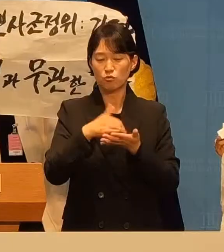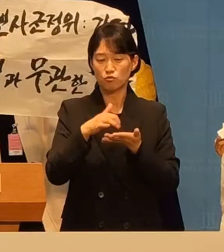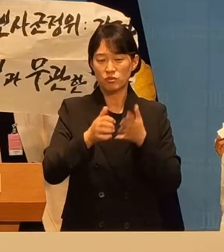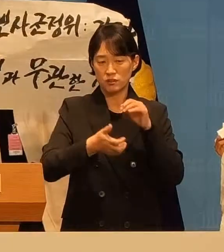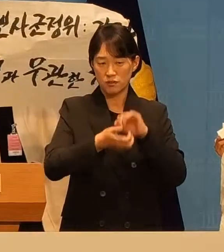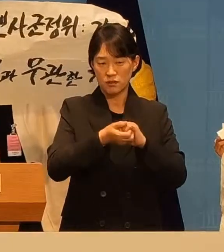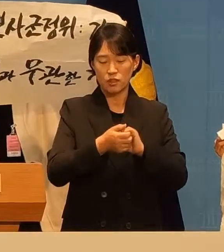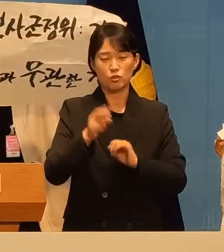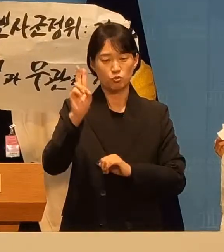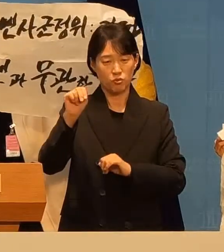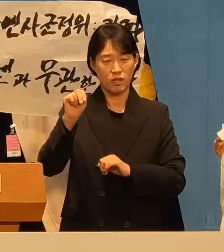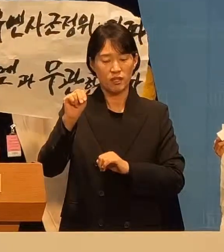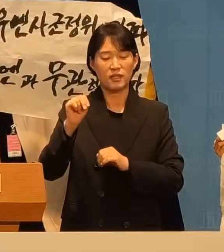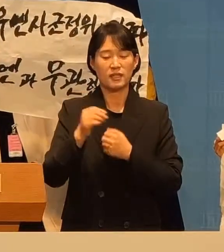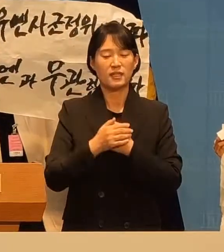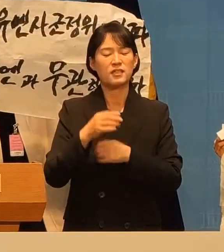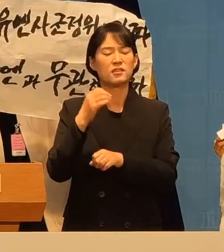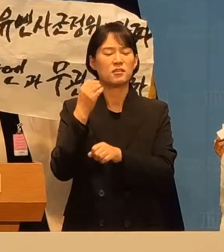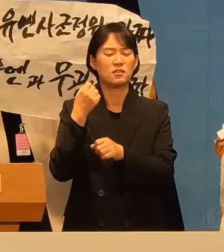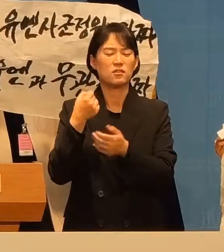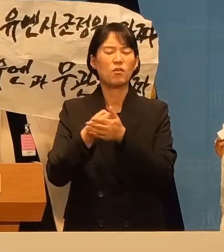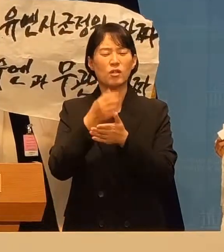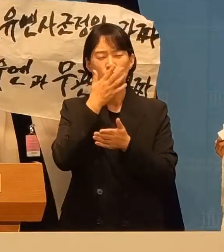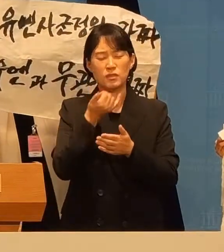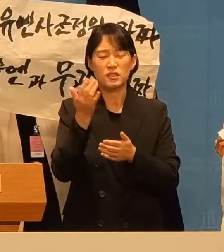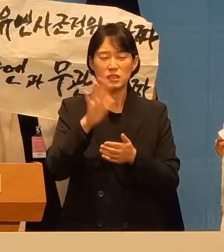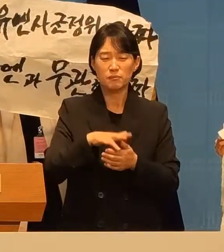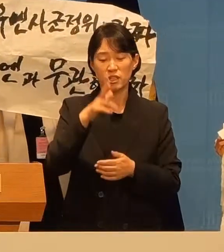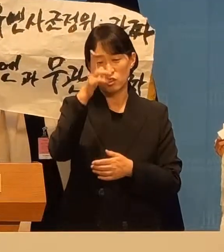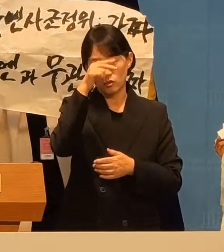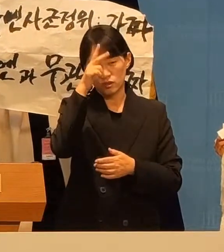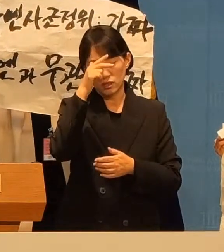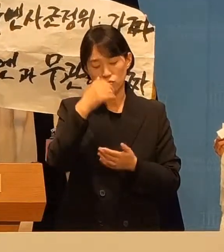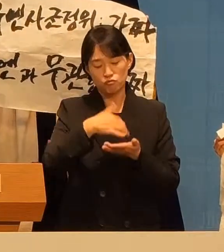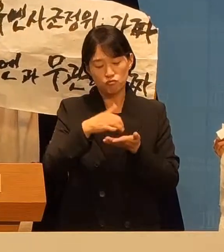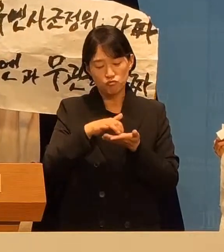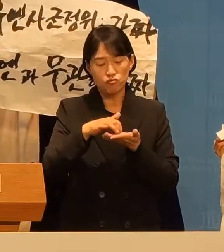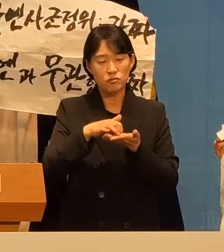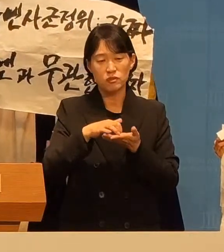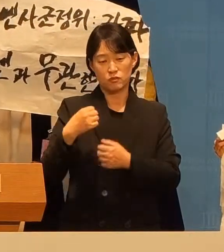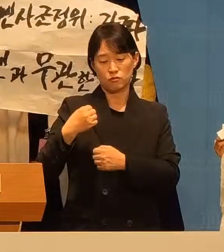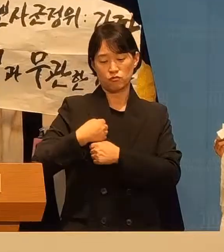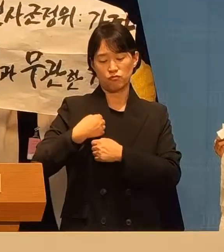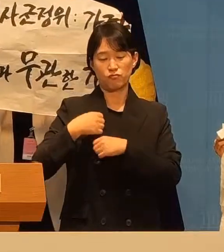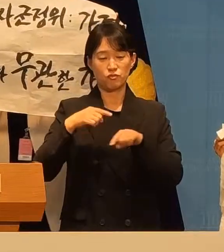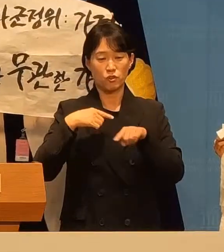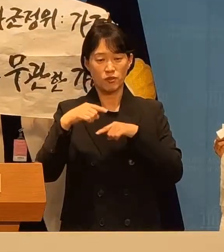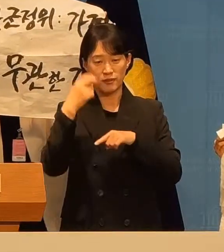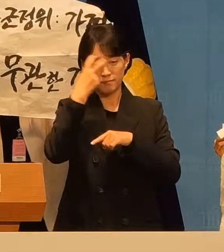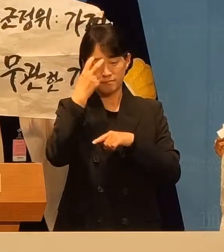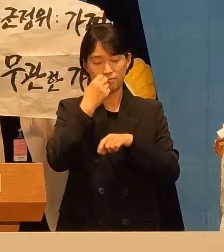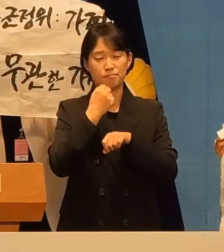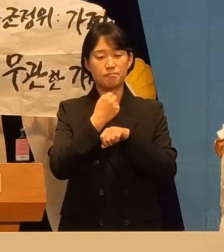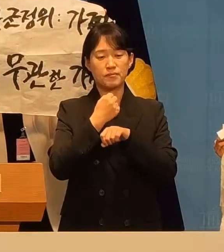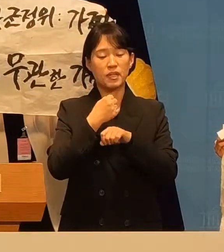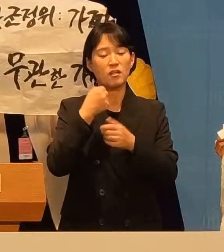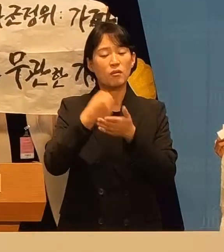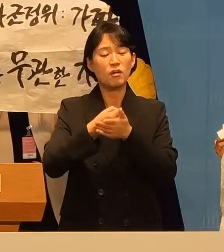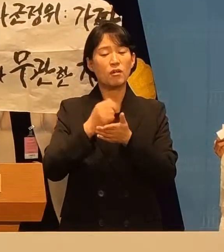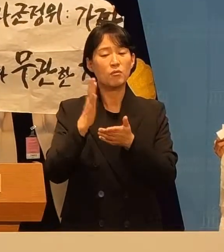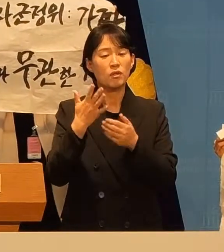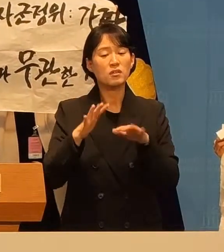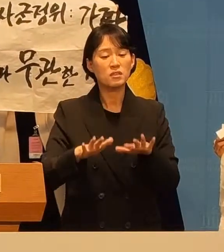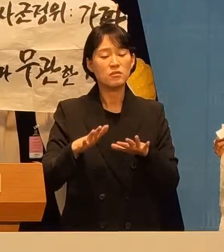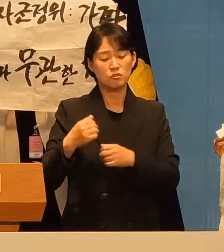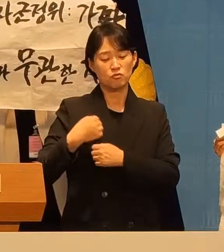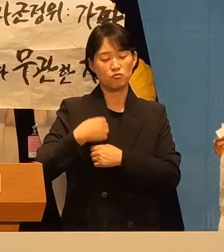사령관이 정할 수는 있지만 이들을 호위할 민정경찰 수는 군정위가 정하도록 되어 있다. 그러나 군정위가 없는